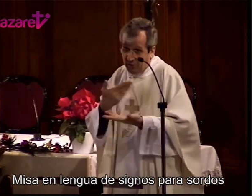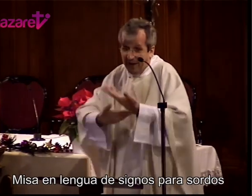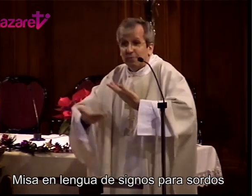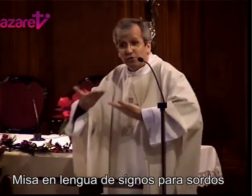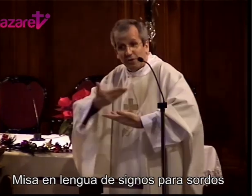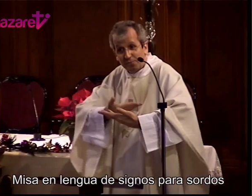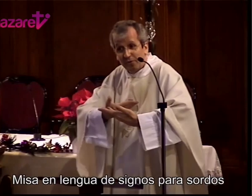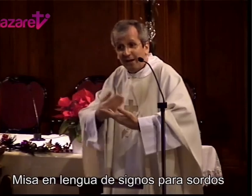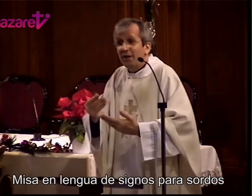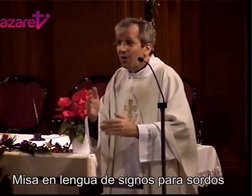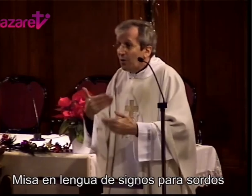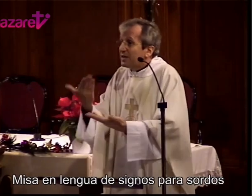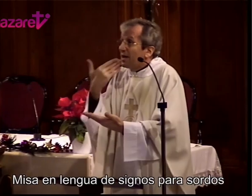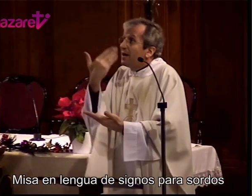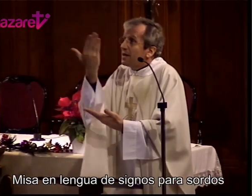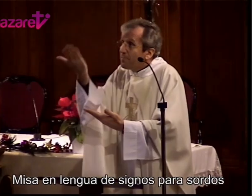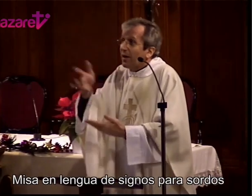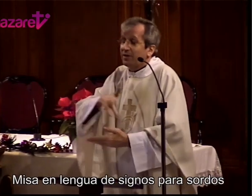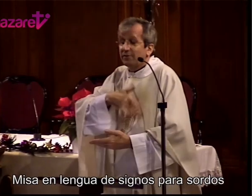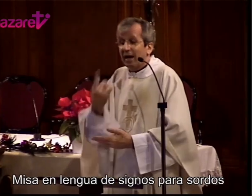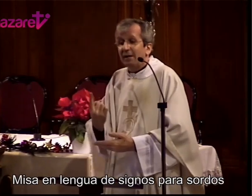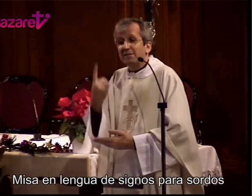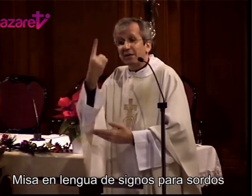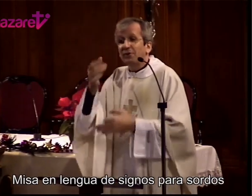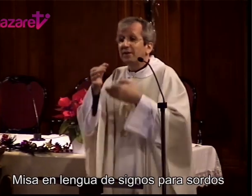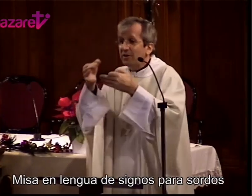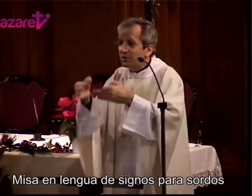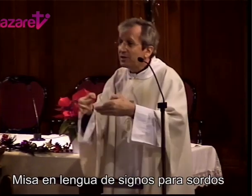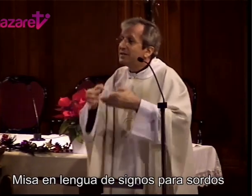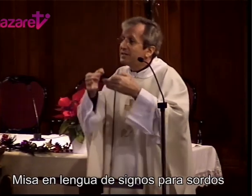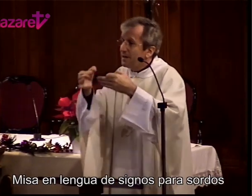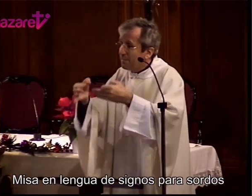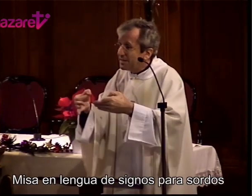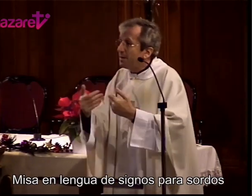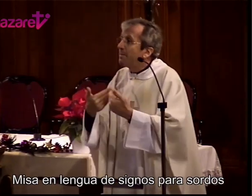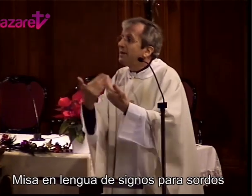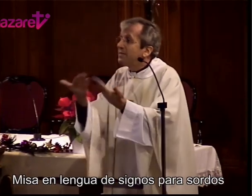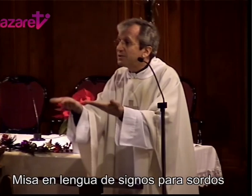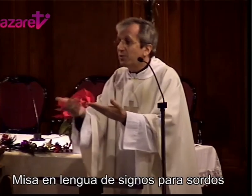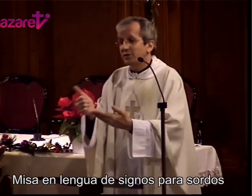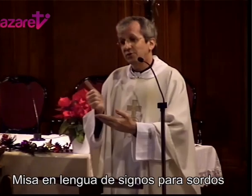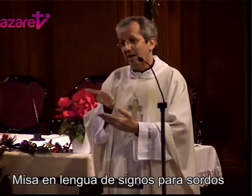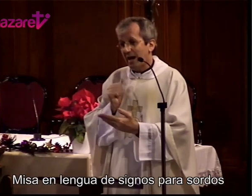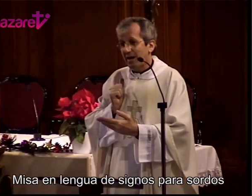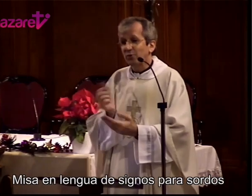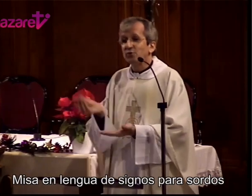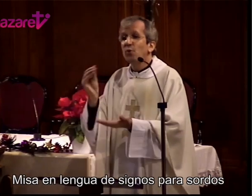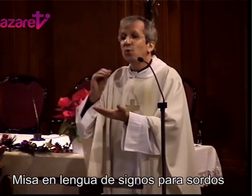queremos corresponder con esa invocación a la misericordia de Dios, siempre, siempre dispuestos a darnos una